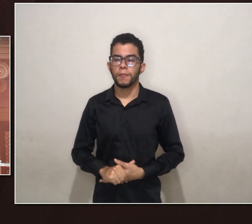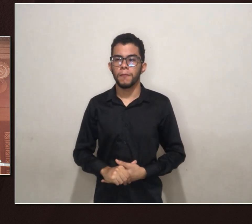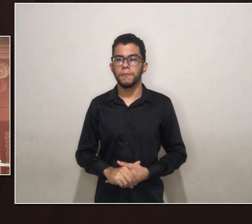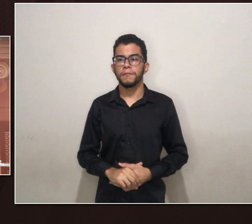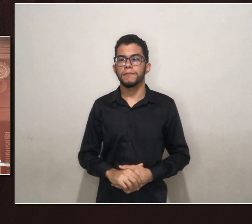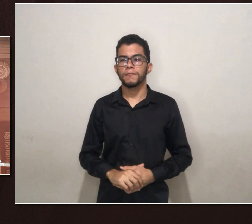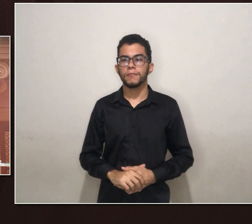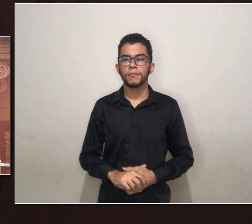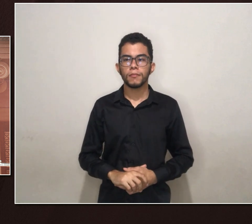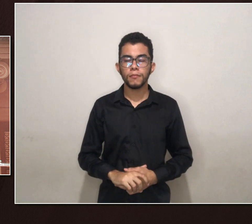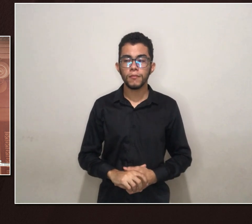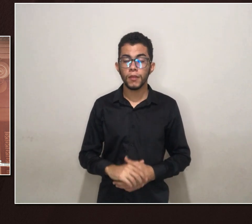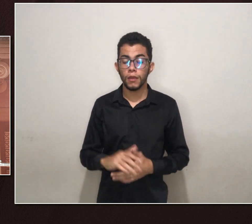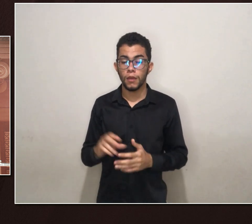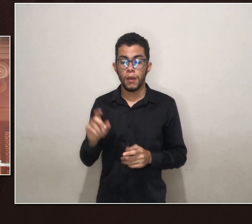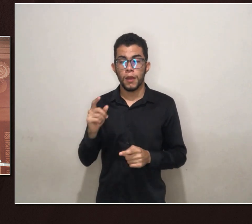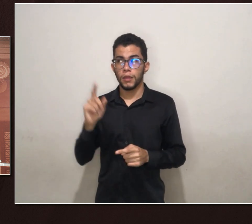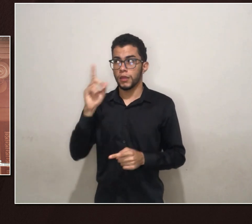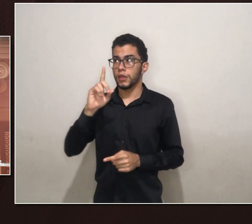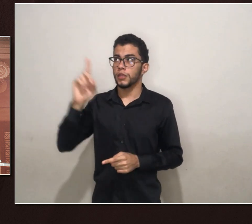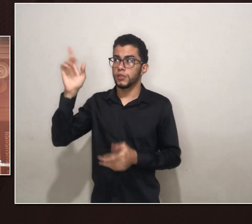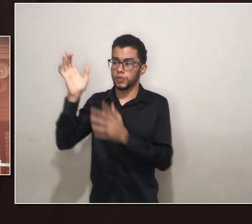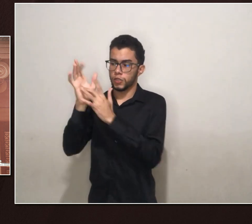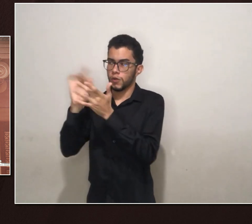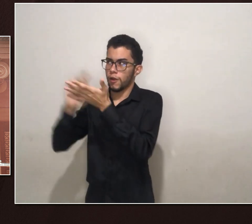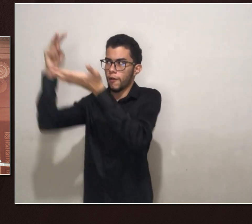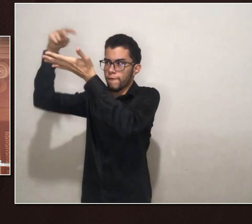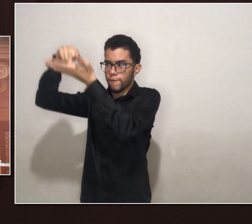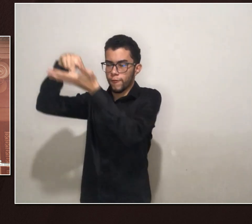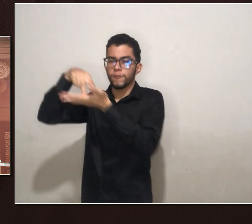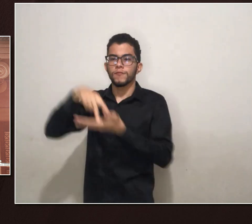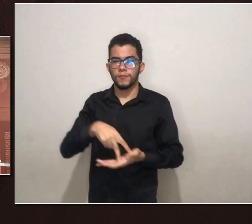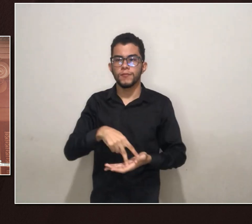vamos chegar ao falar da mensagem propriamente dita.